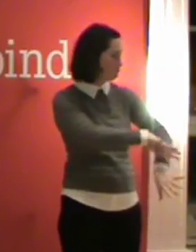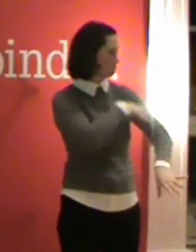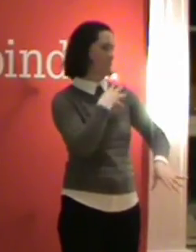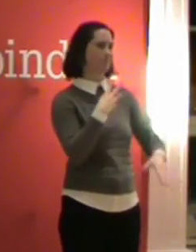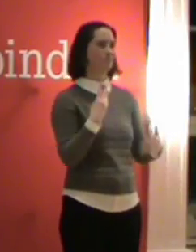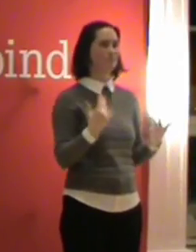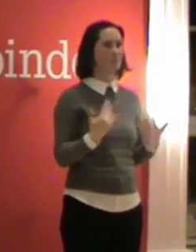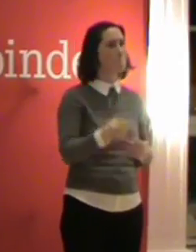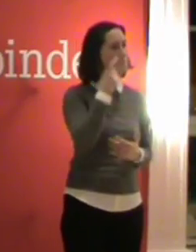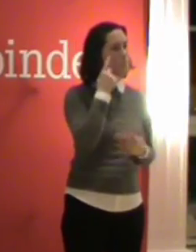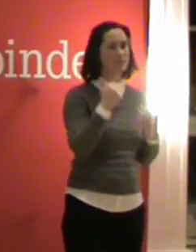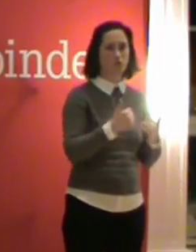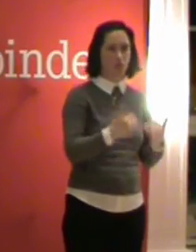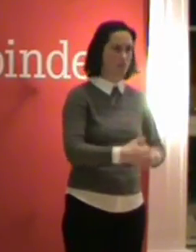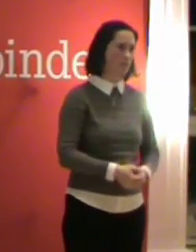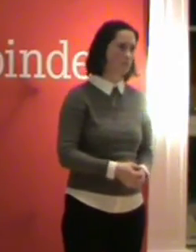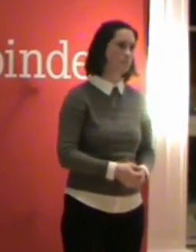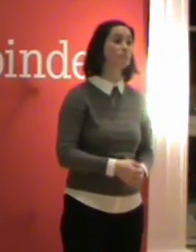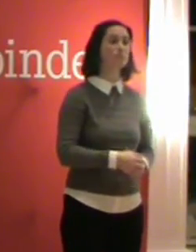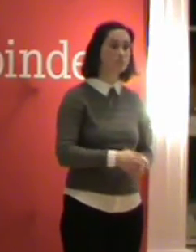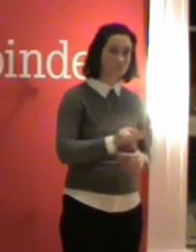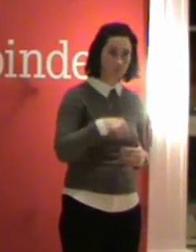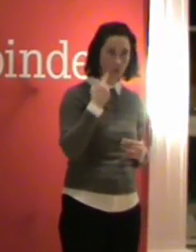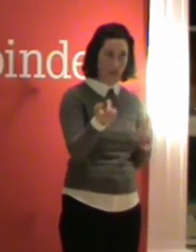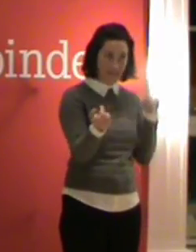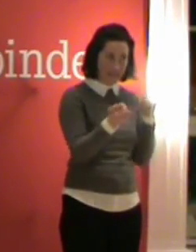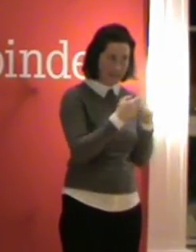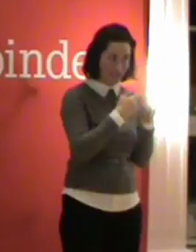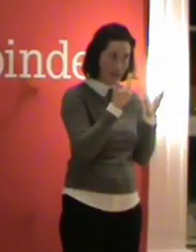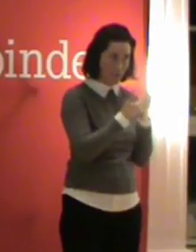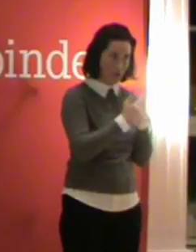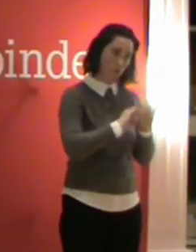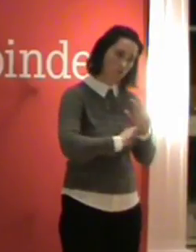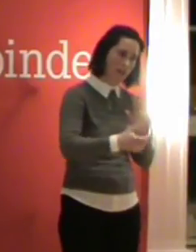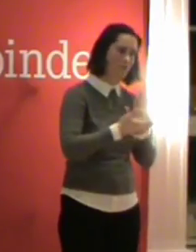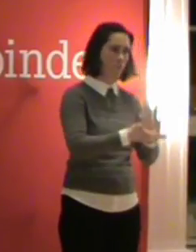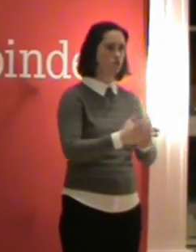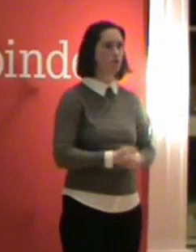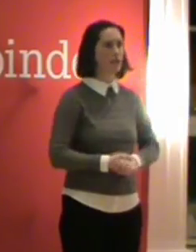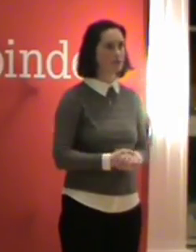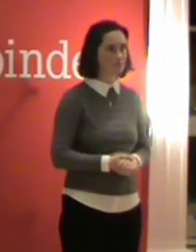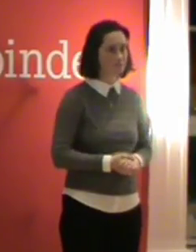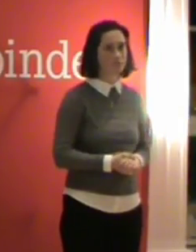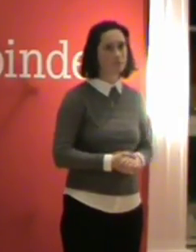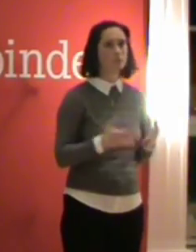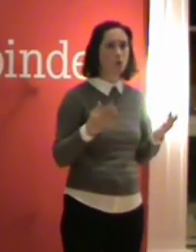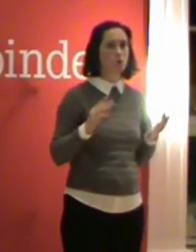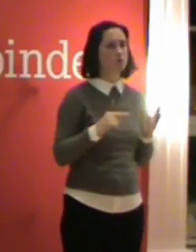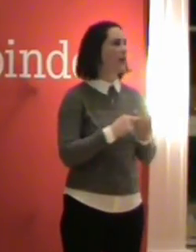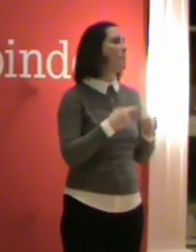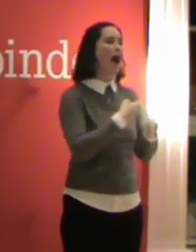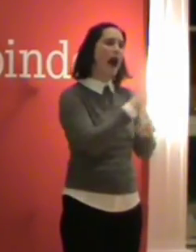Gänsehautmoment, war ganz toll. Und dann möchte ich noch schnell den zweiten besonderen Preis, den wir hervorheben, wobei es eigentlich